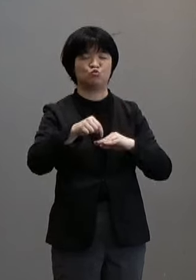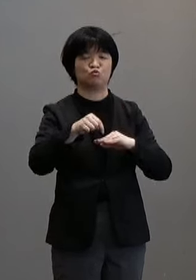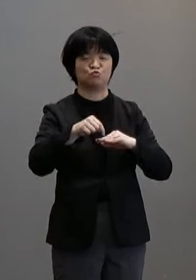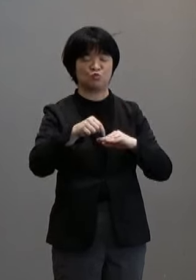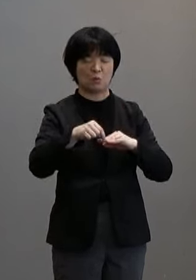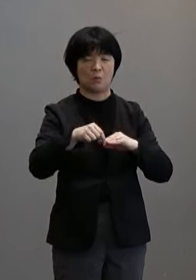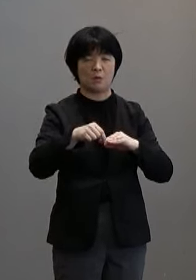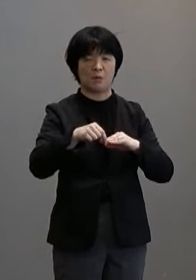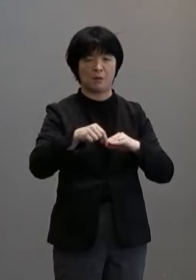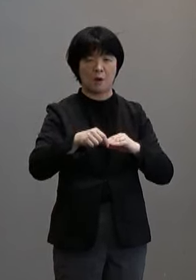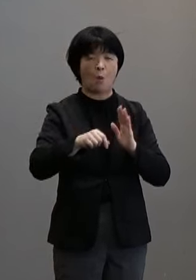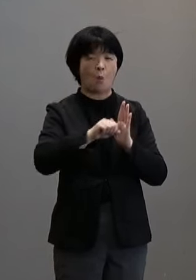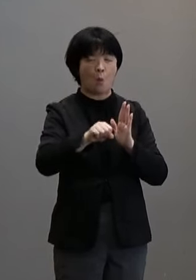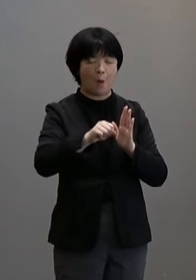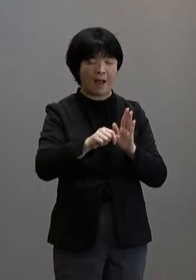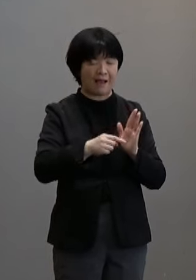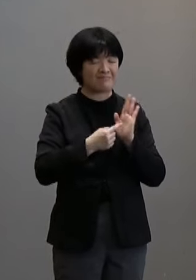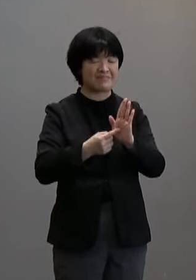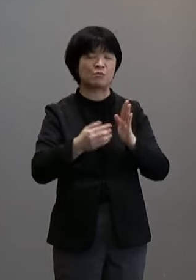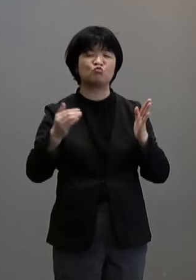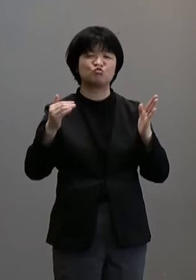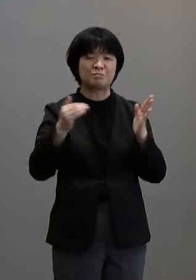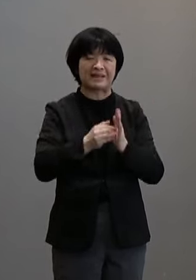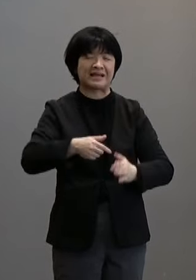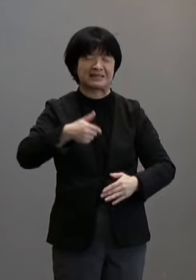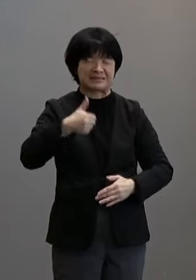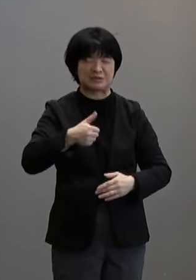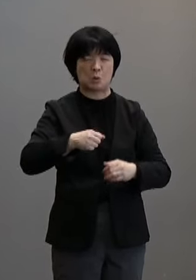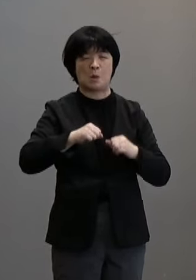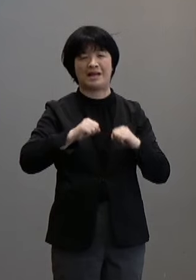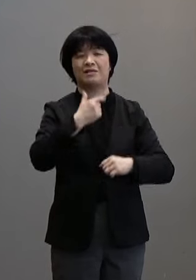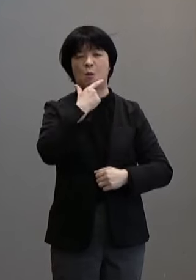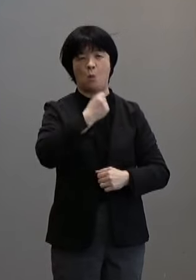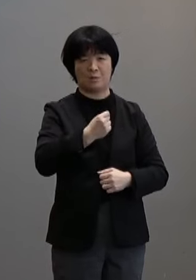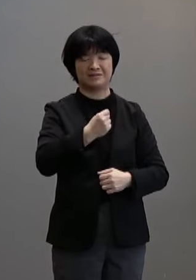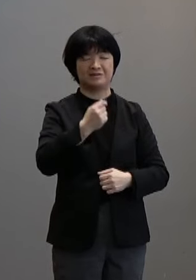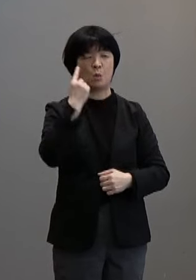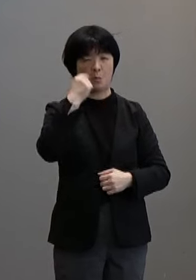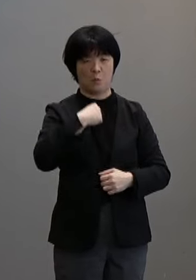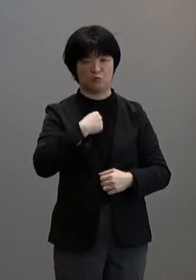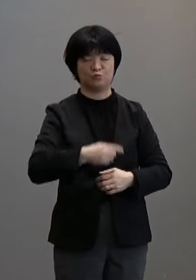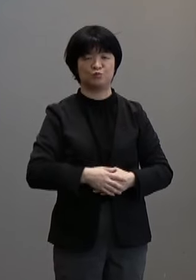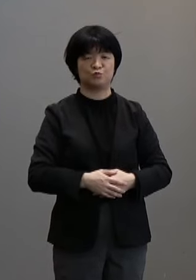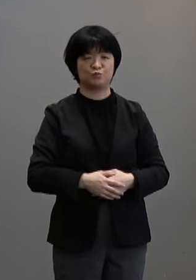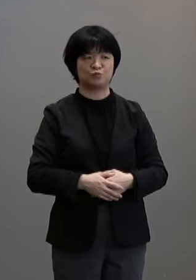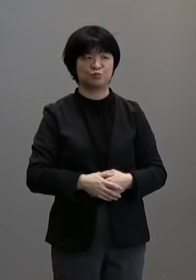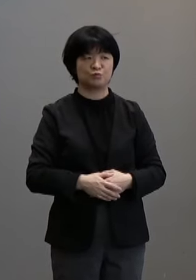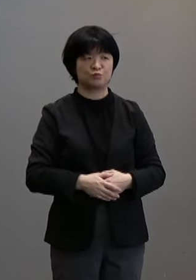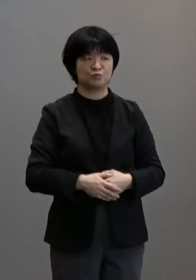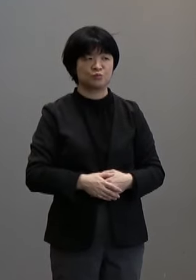効果が発現できるまでしっかりやりきっていただきたいなというふうに思